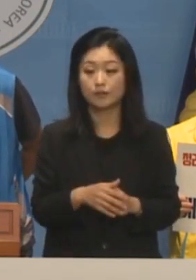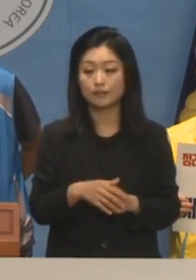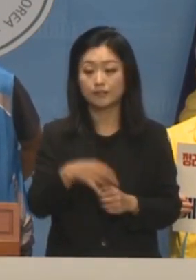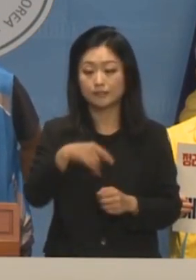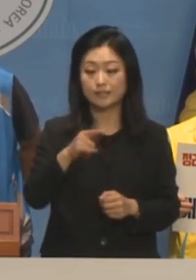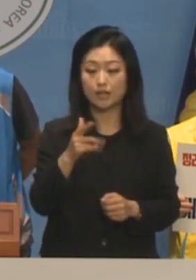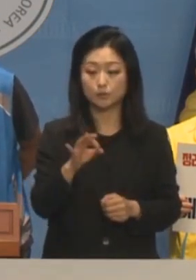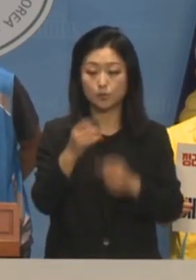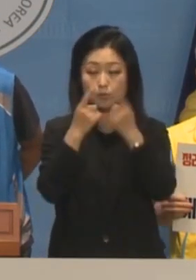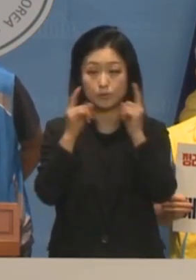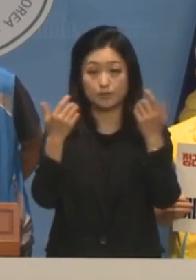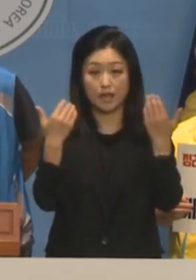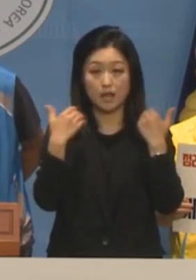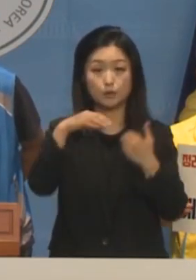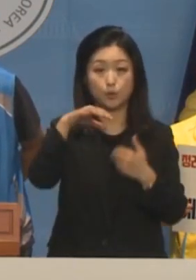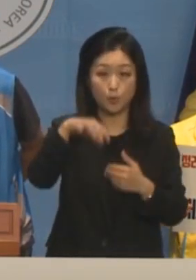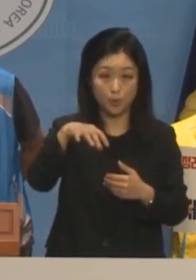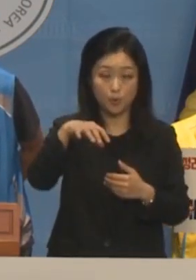세종대학교는